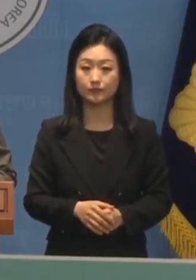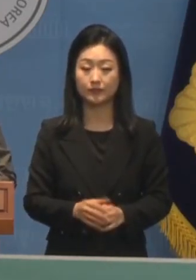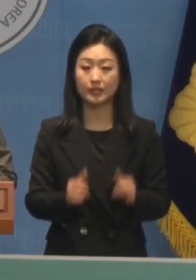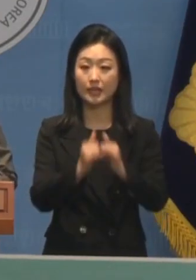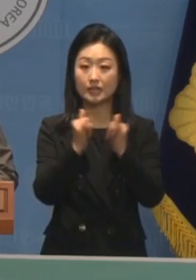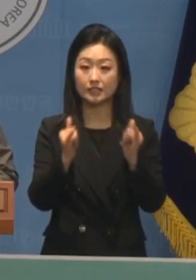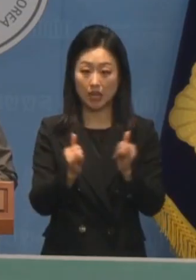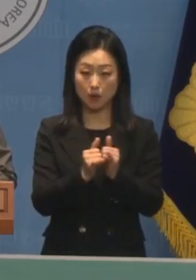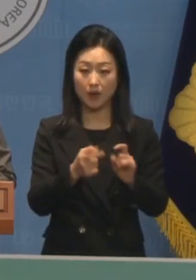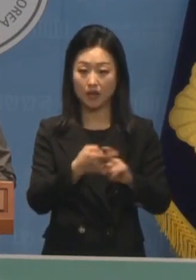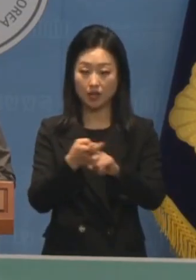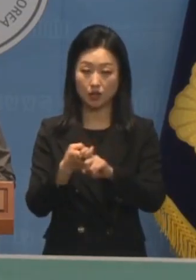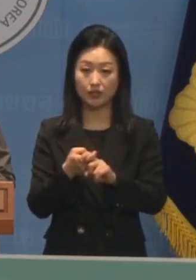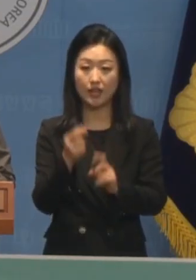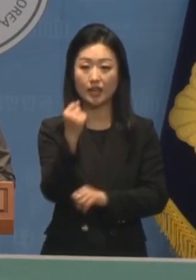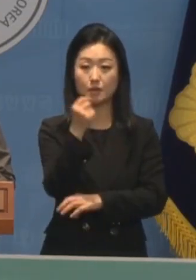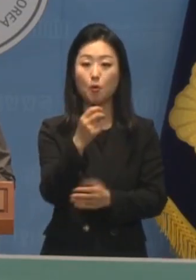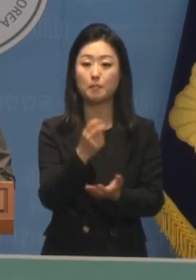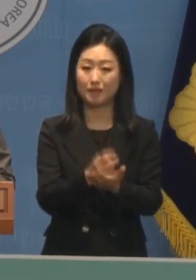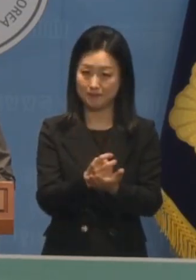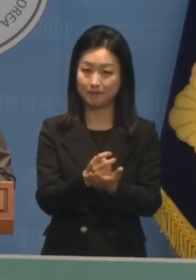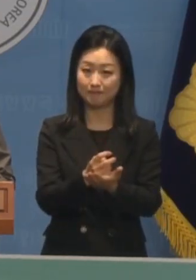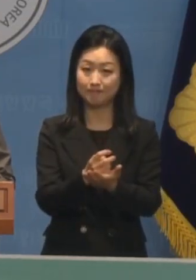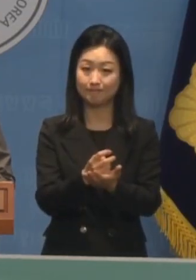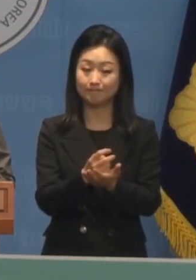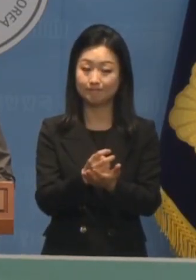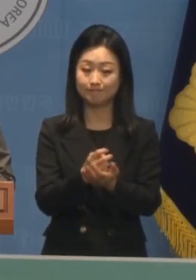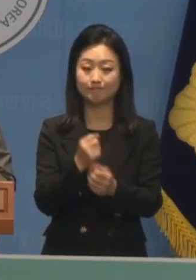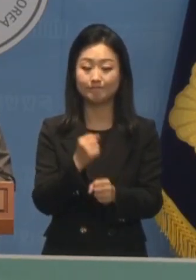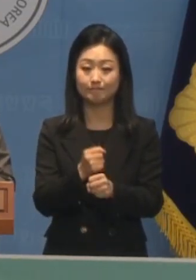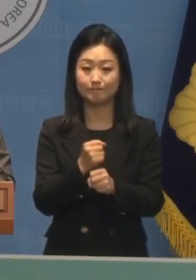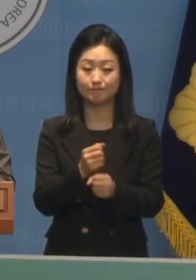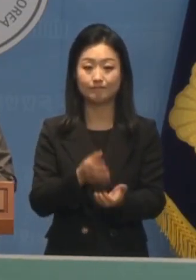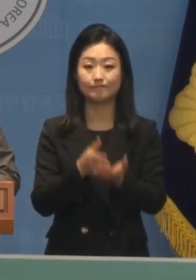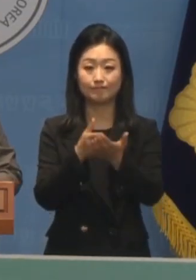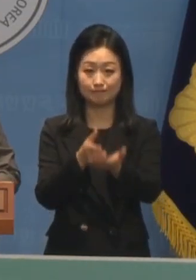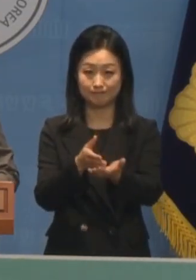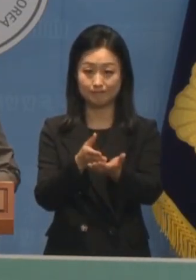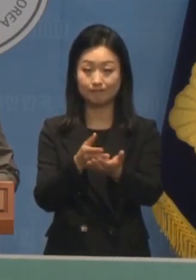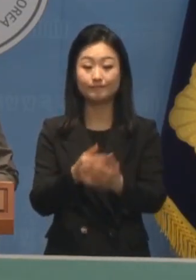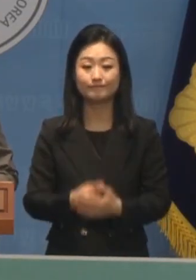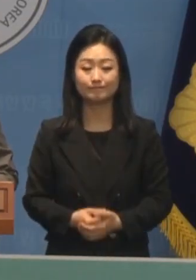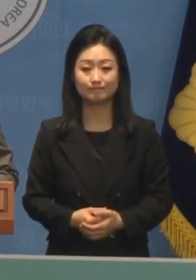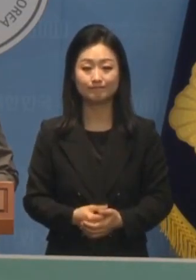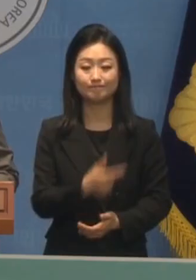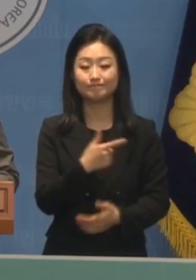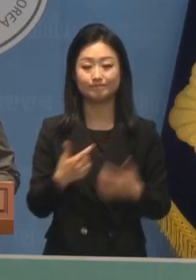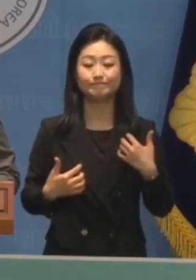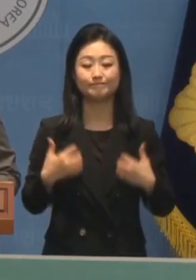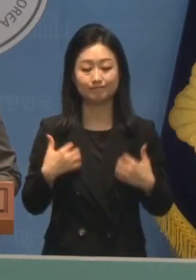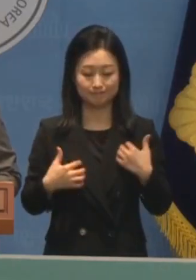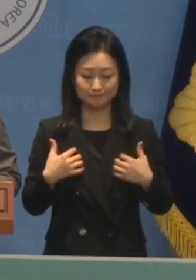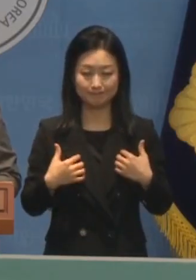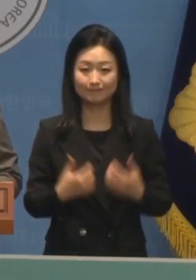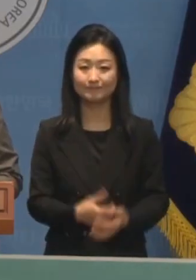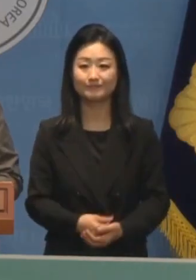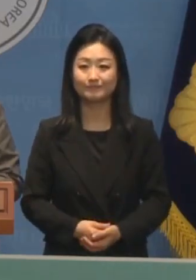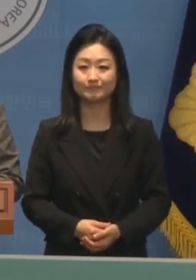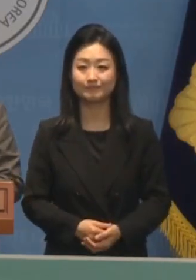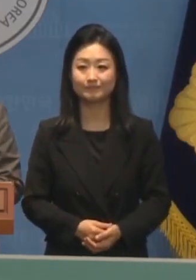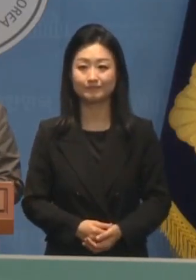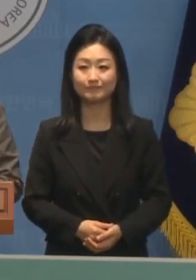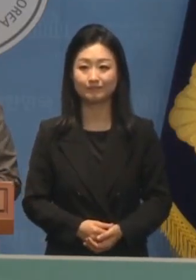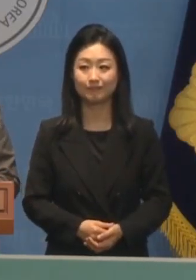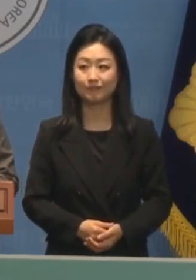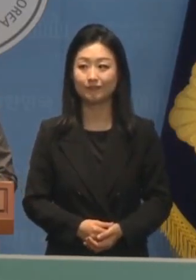경제기본법이라는 사회적 경제인들의 염원을 담은 기본법안을 발의하게 된 것을 매우 뜻깊게 생각합니다.